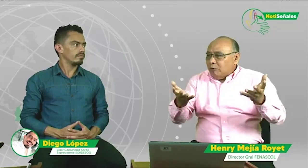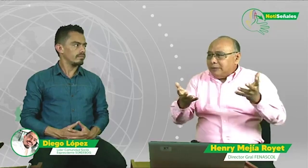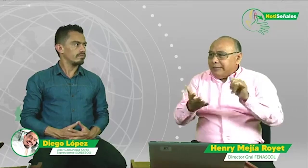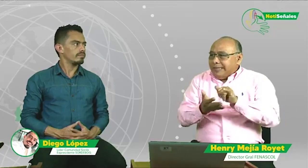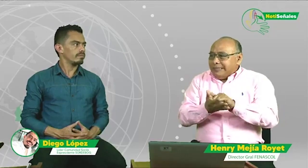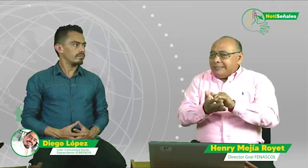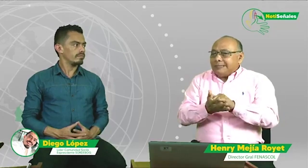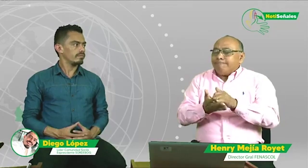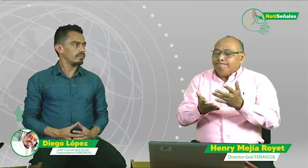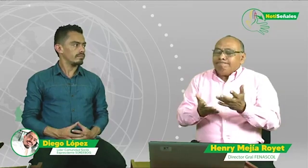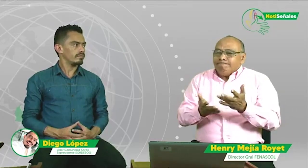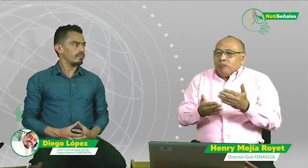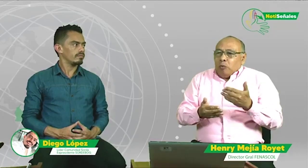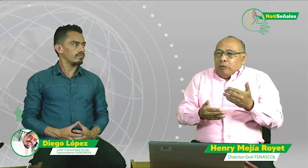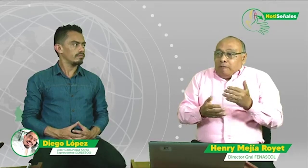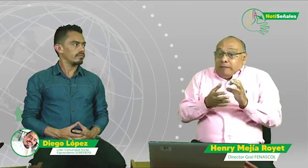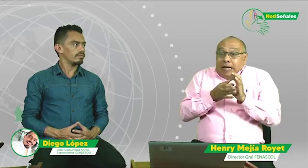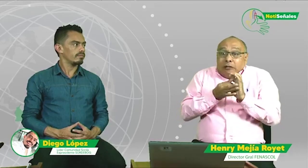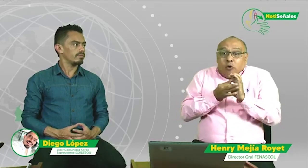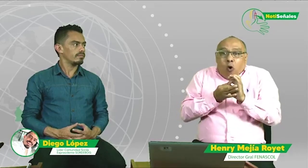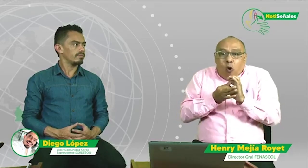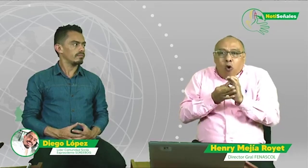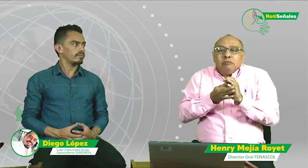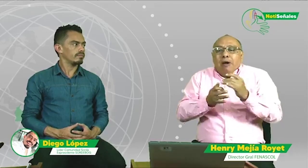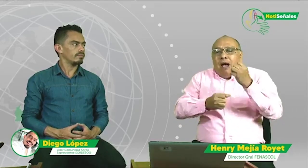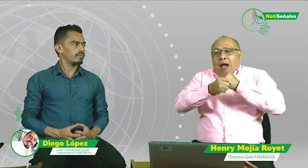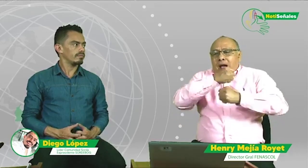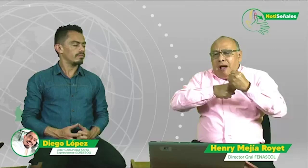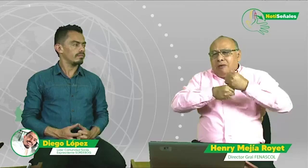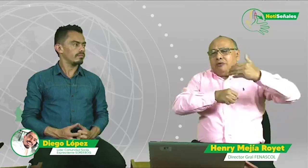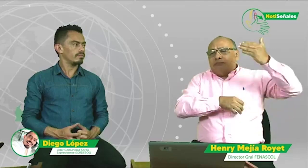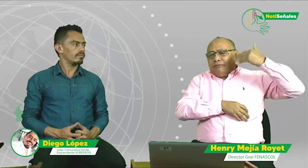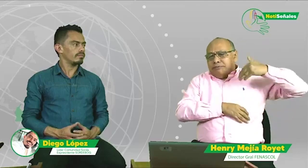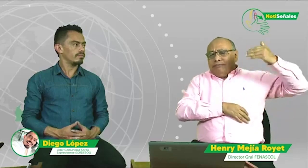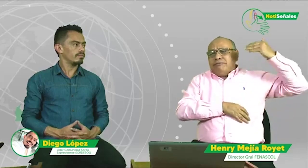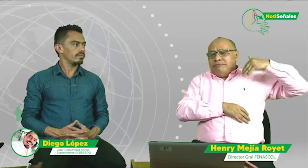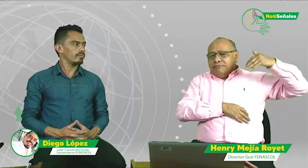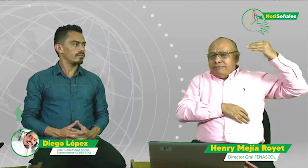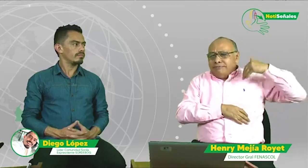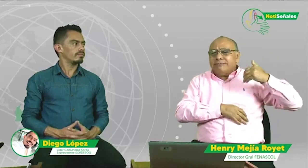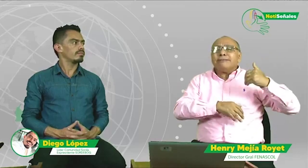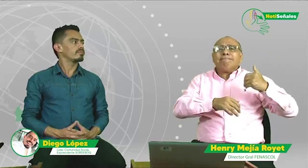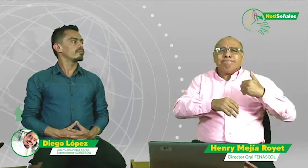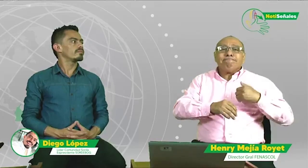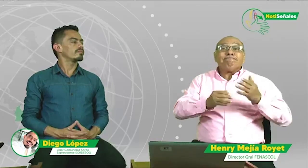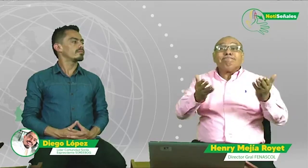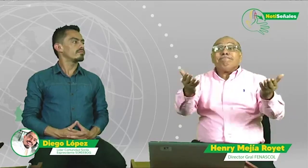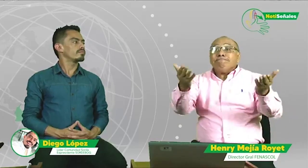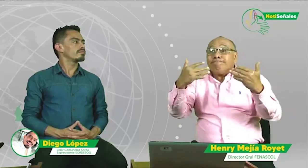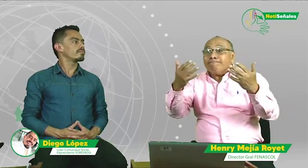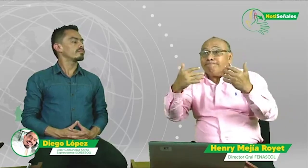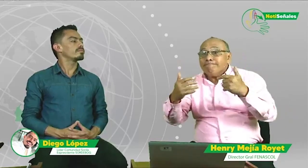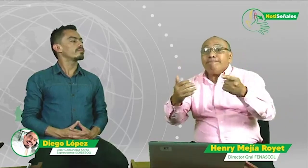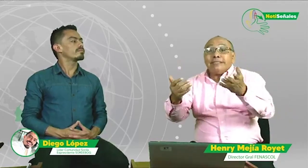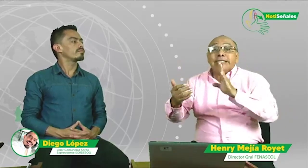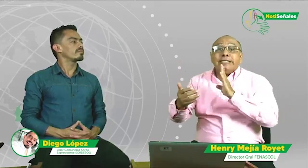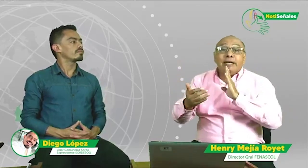comentando. La contratación de los agentes educativos todavía no se está dando de la mejor manera y es una situación que